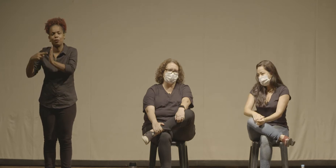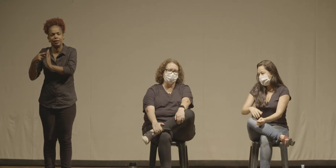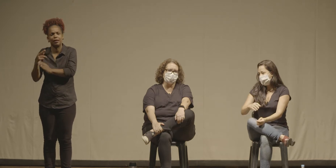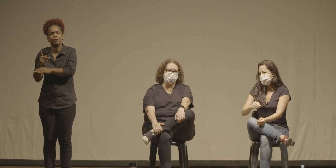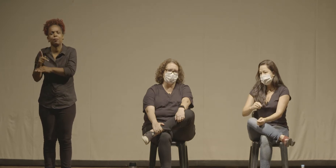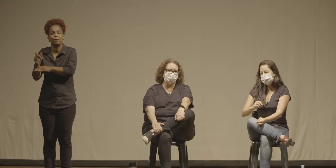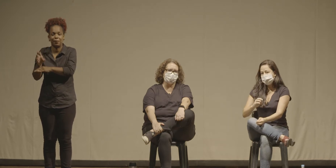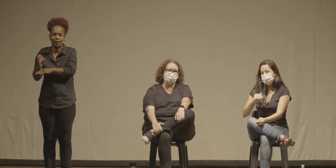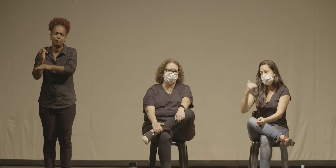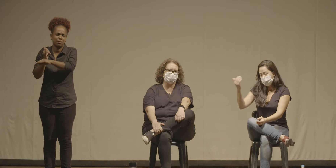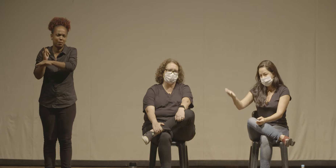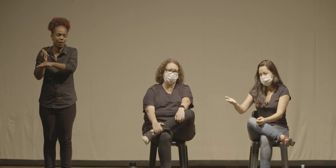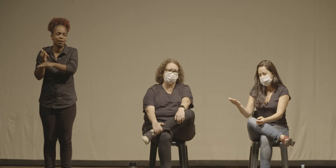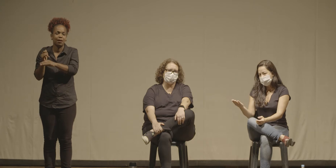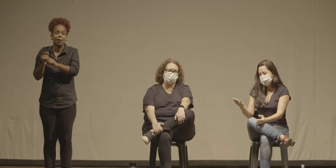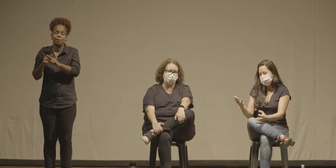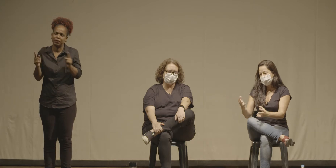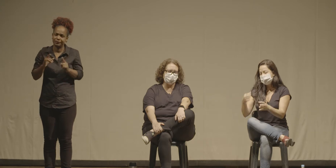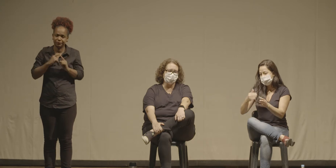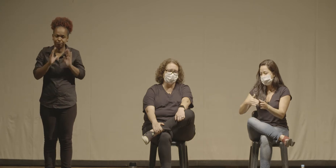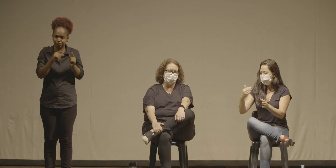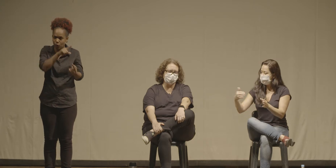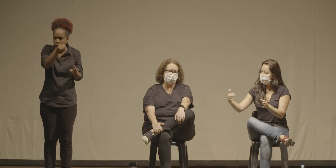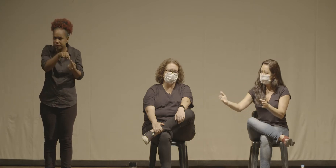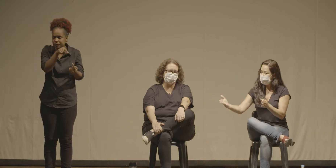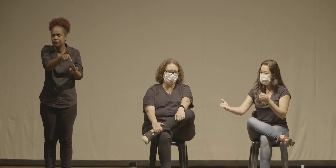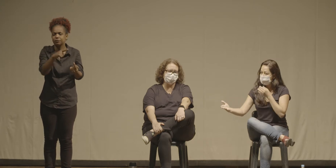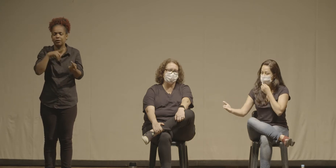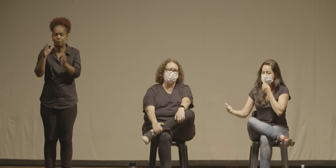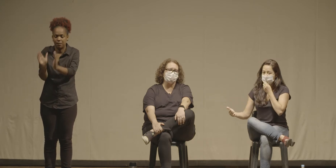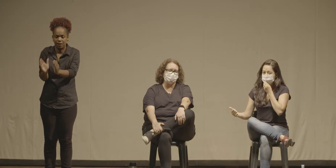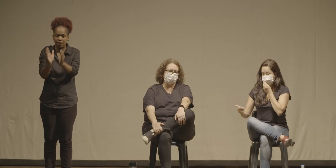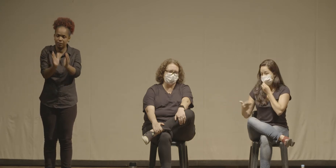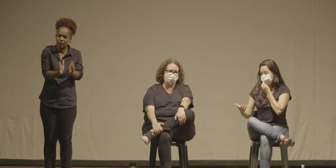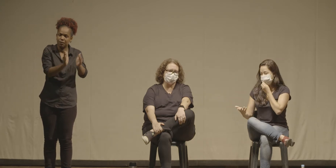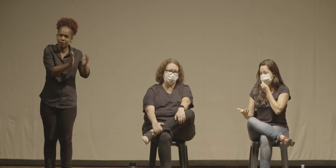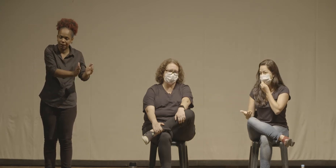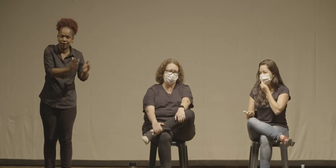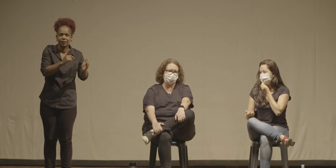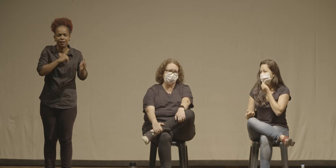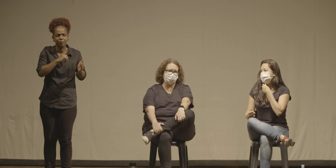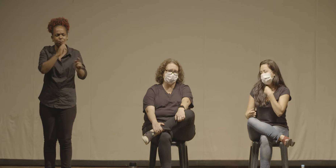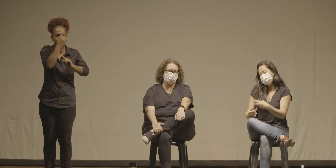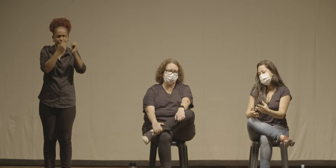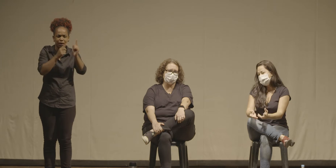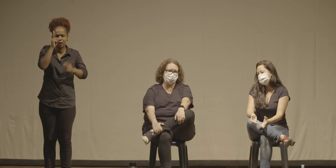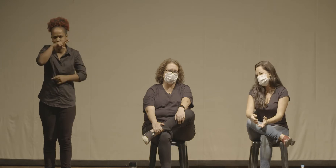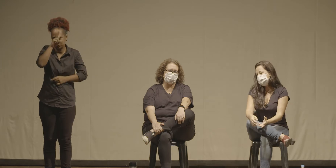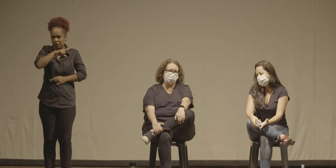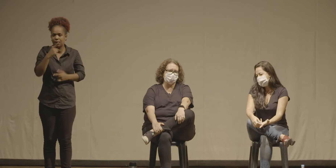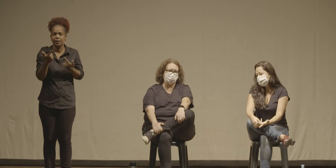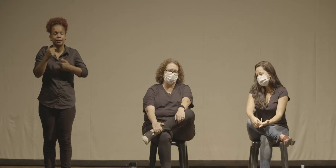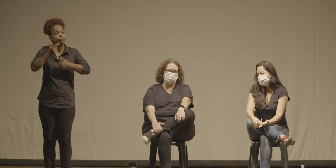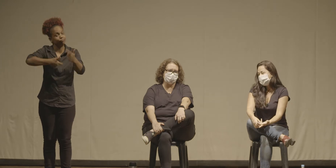tem um alvo, que é fazer essas etapas que são da ficção, realmente dá